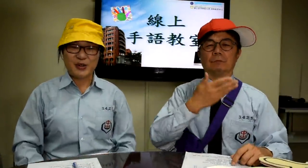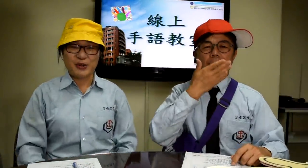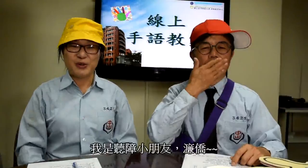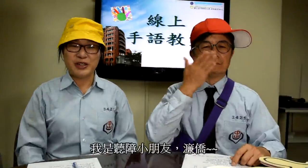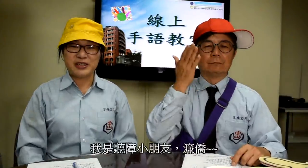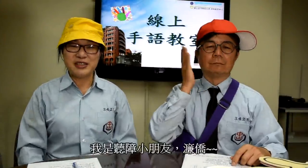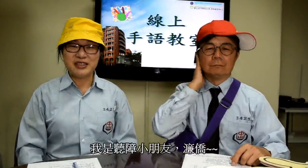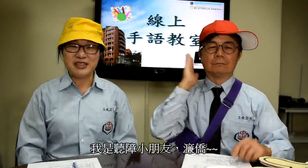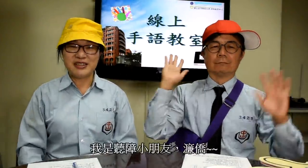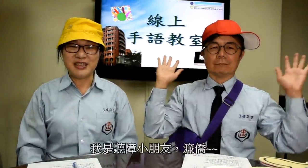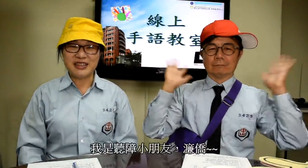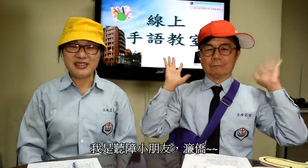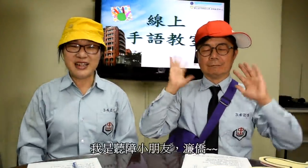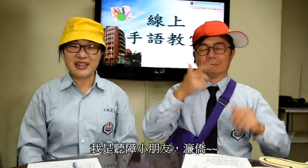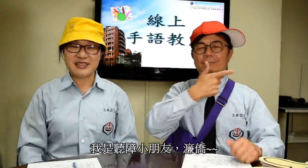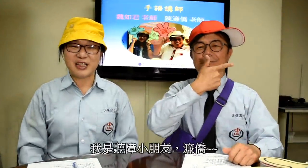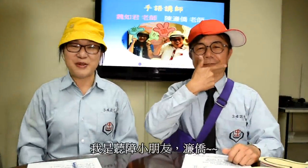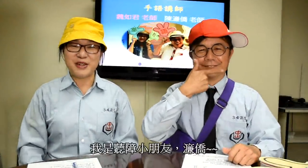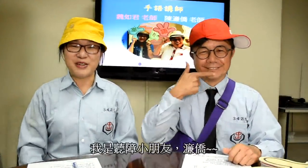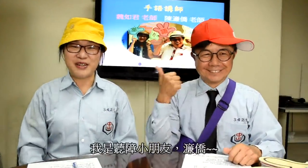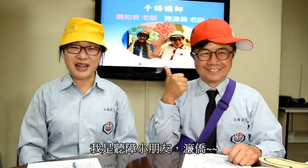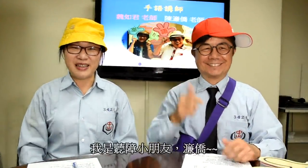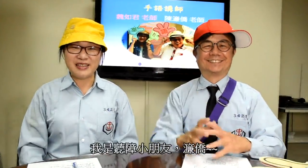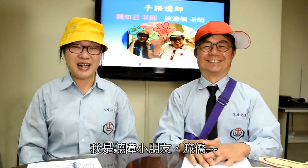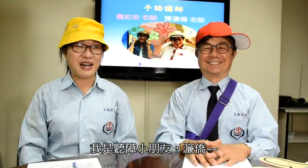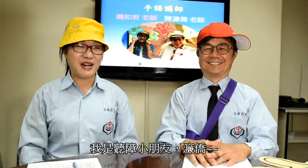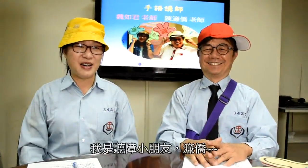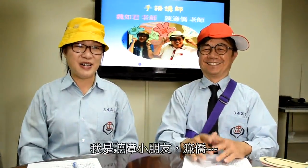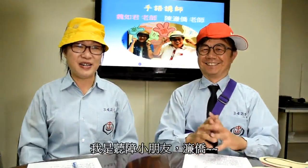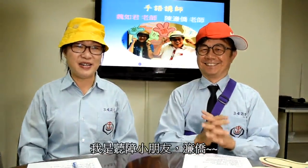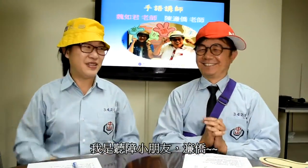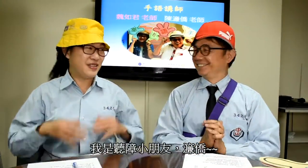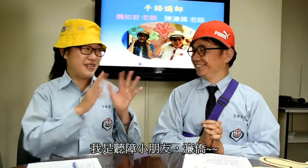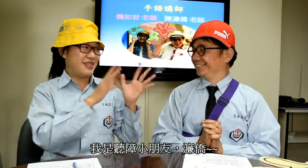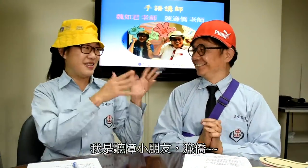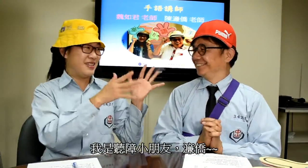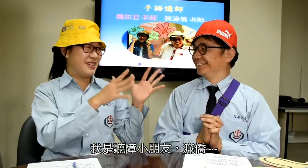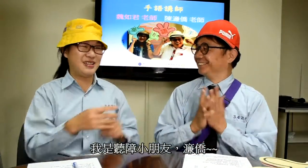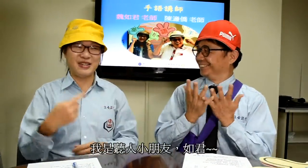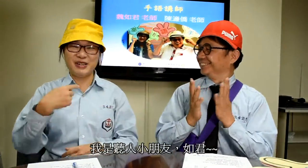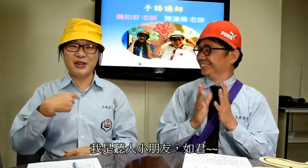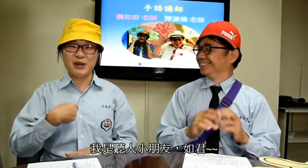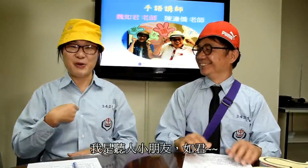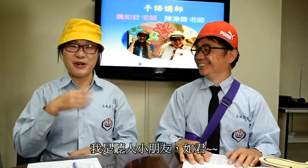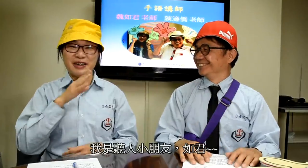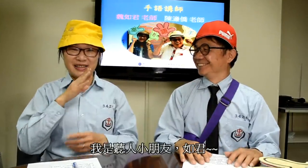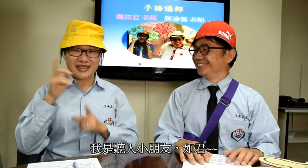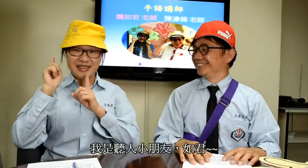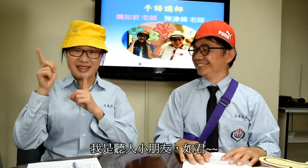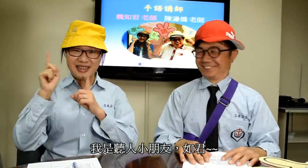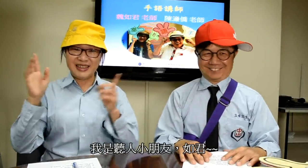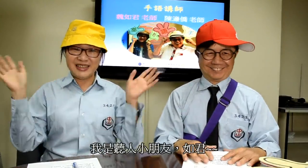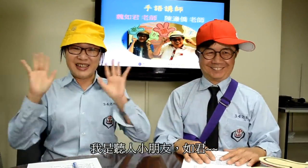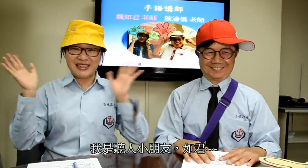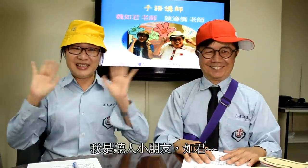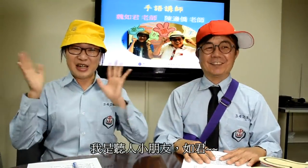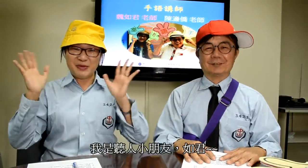我是听障小朋友连乔，我是听人小朋友